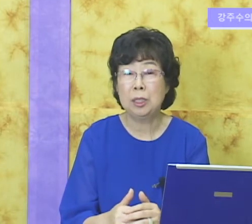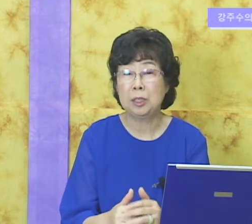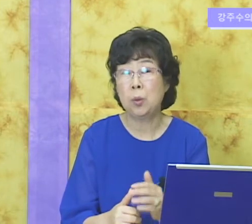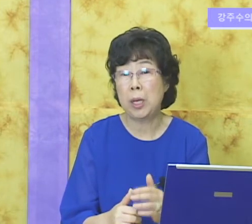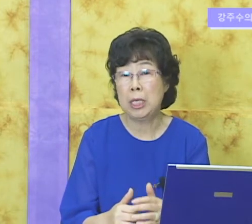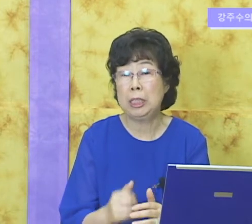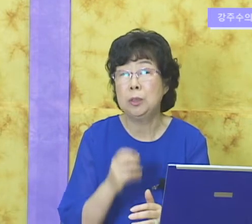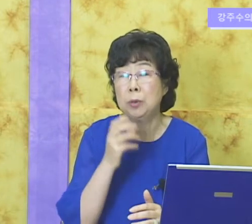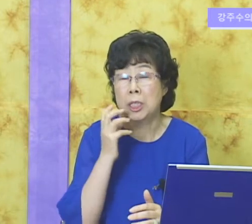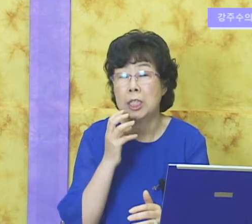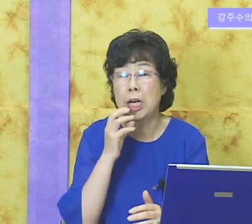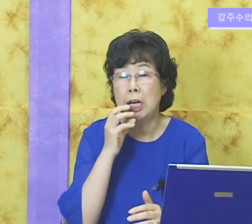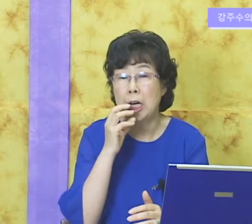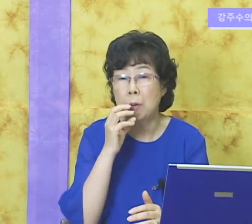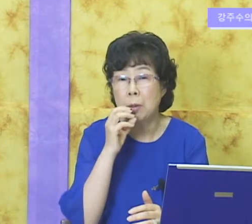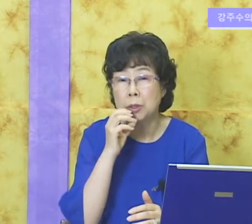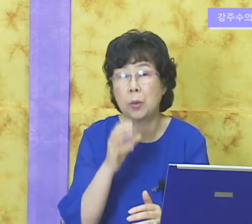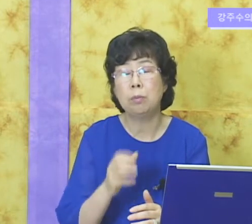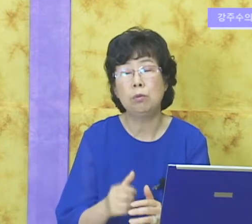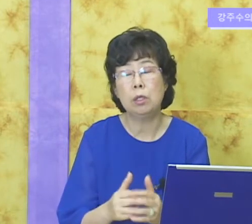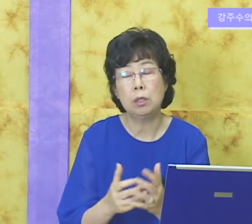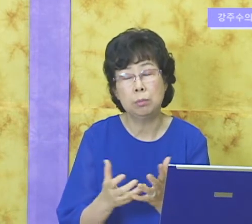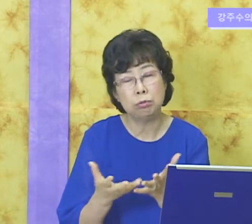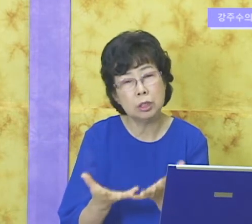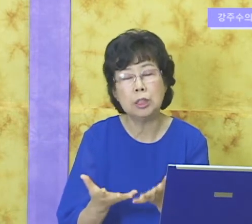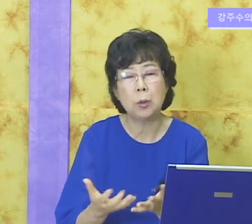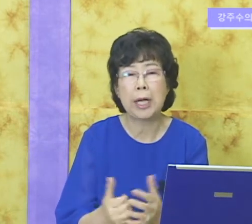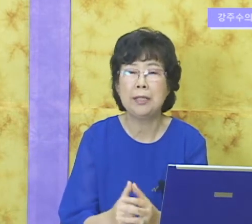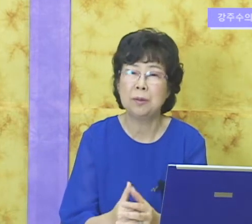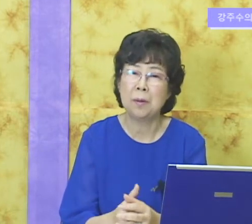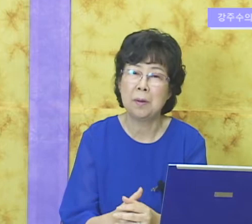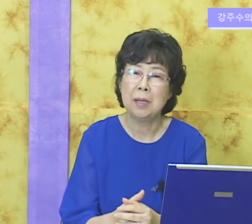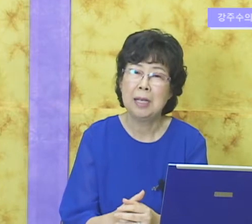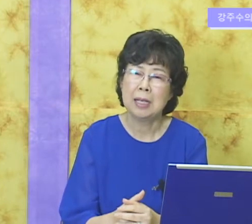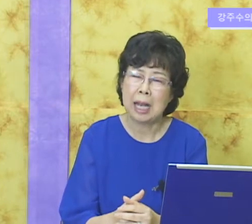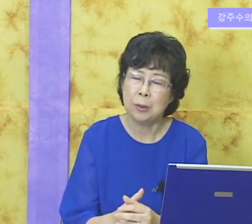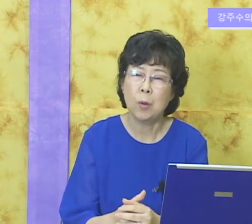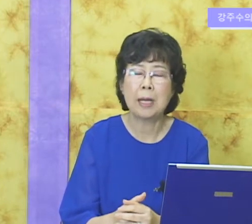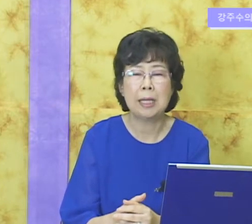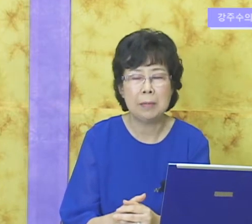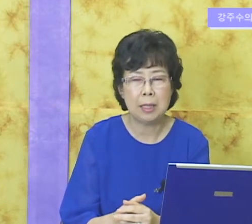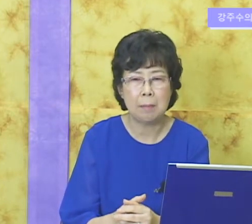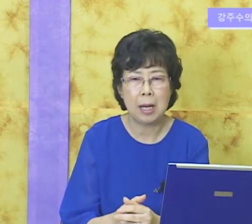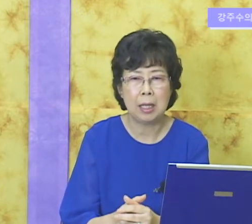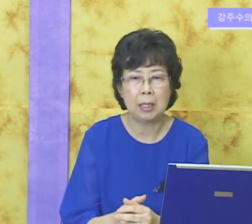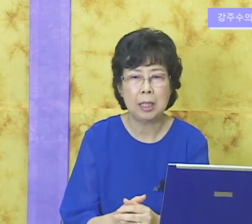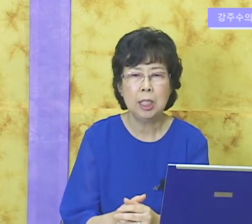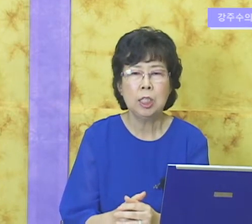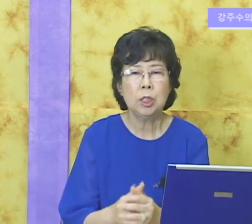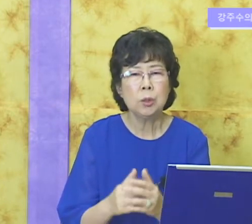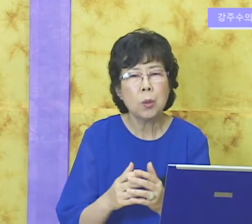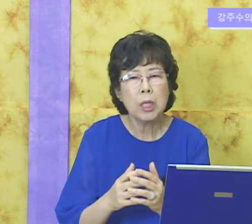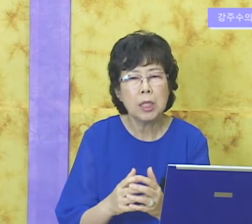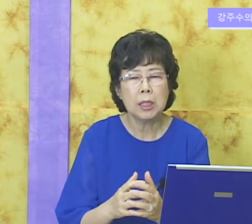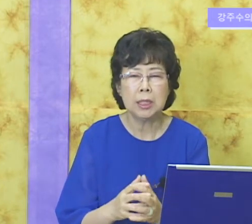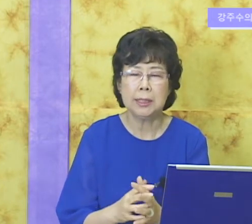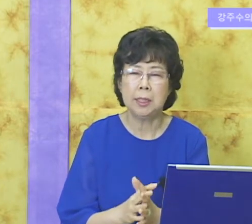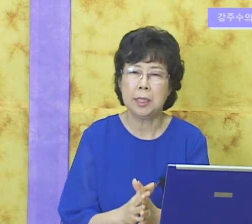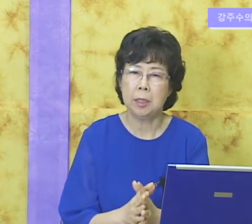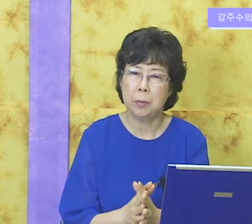불렀던 노래를 지금도 기억하고 그 노래 부르는 농아인들도 간혹 만납니다만 소리를 들은 적이